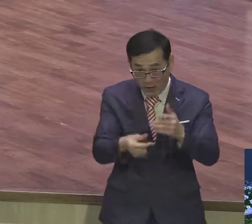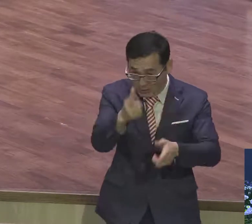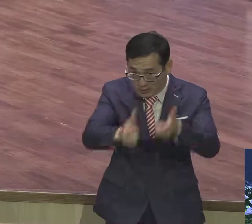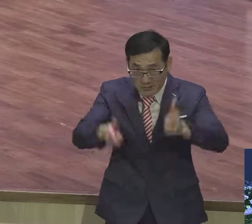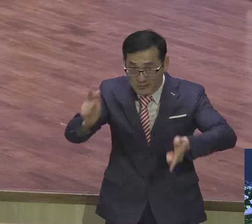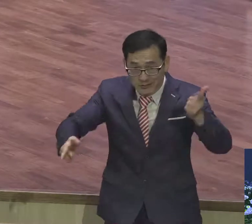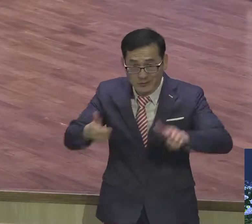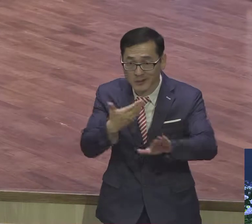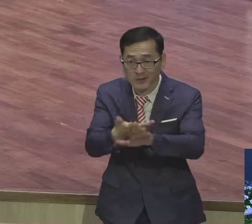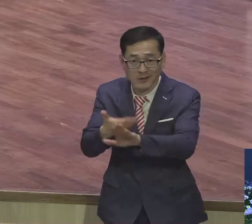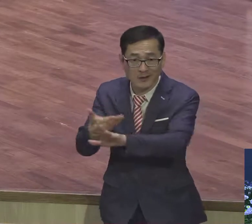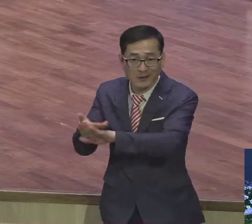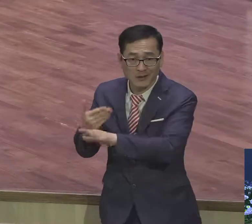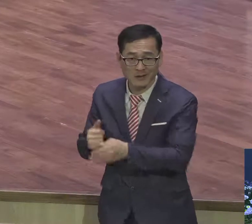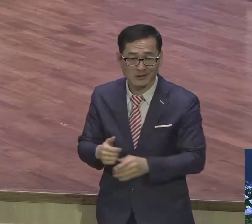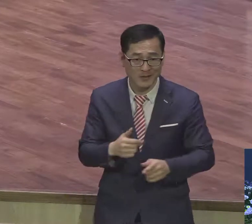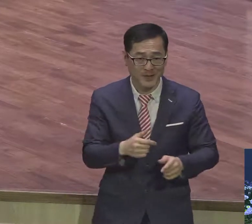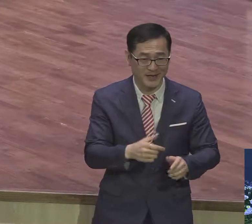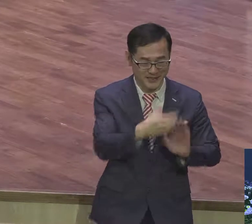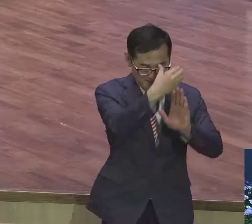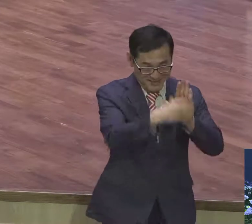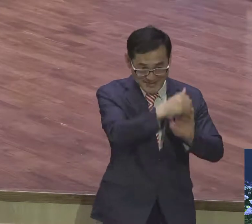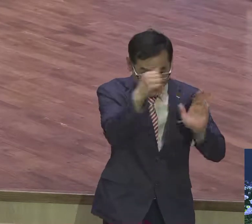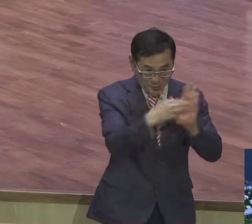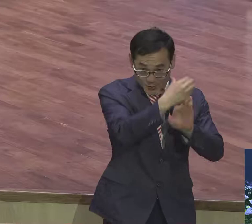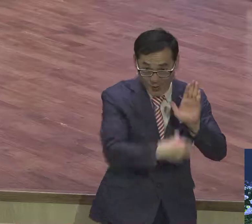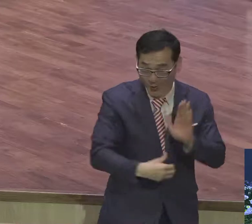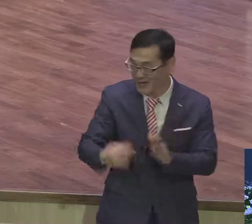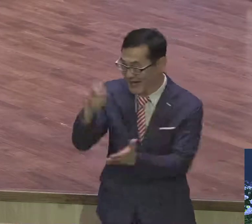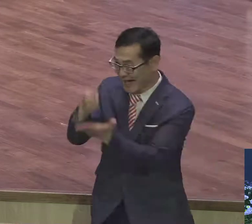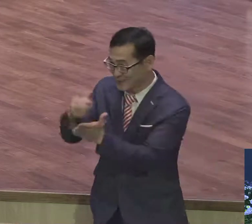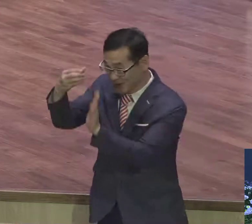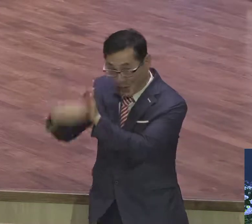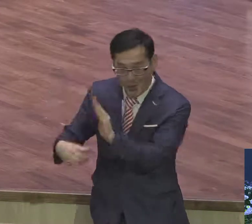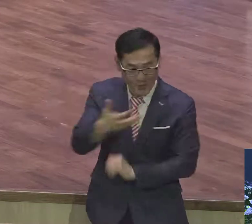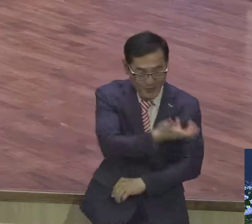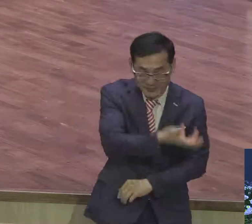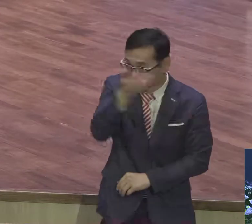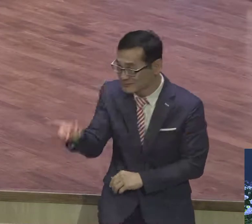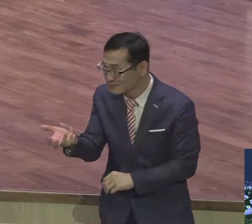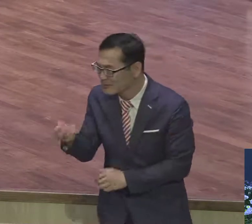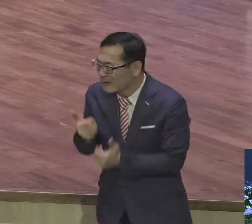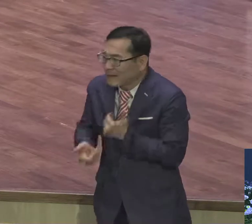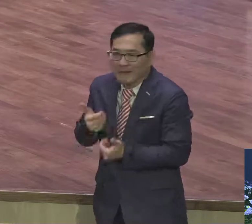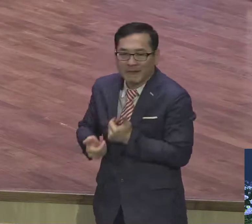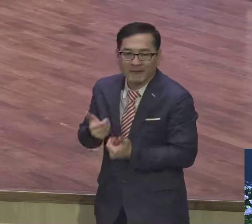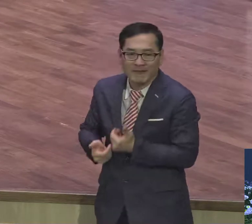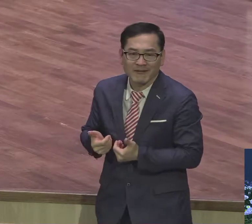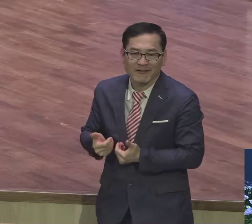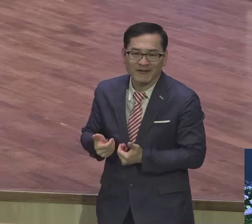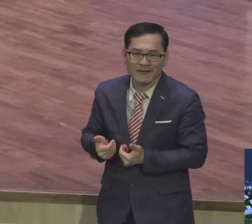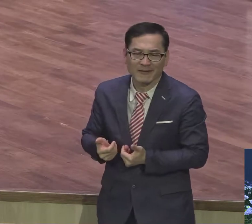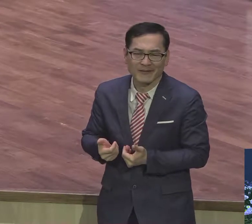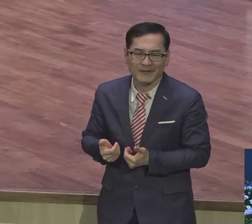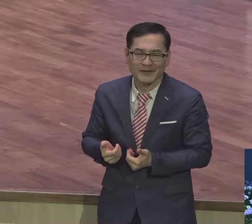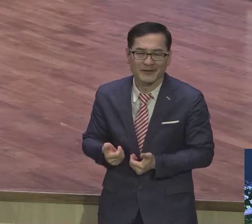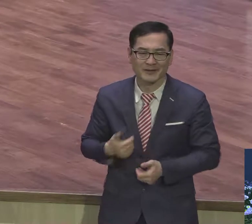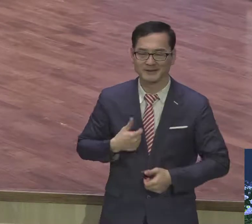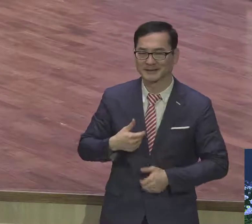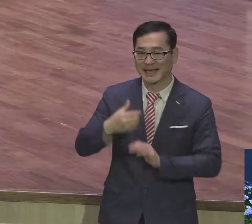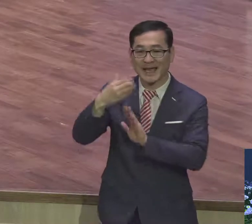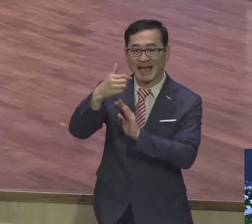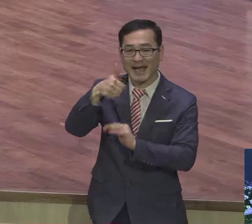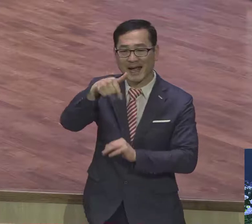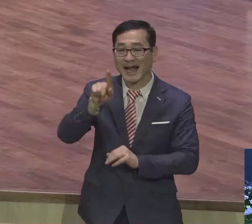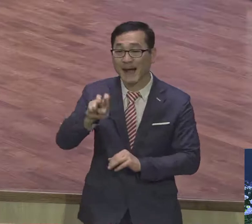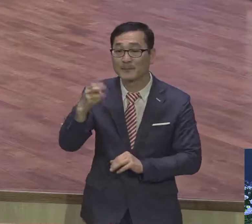안 맞아 제가 그렇다니까요 감리교는 미국에 또 가서 미국 가서 예배를 또 참석했는데